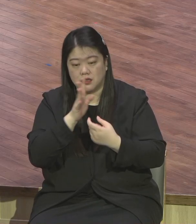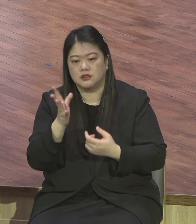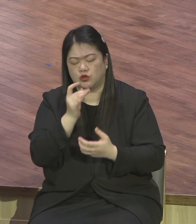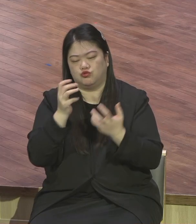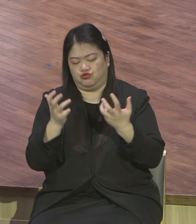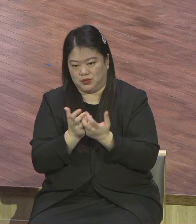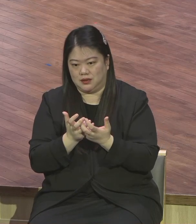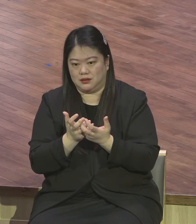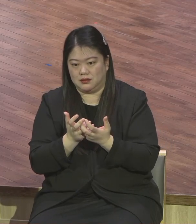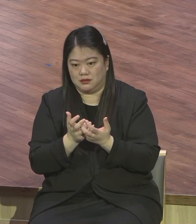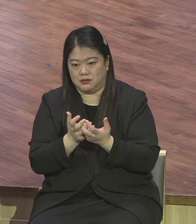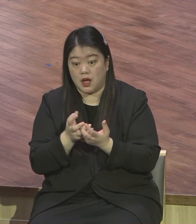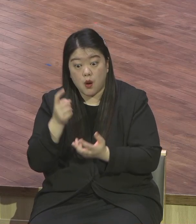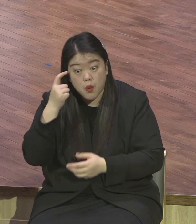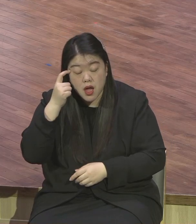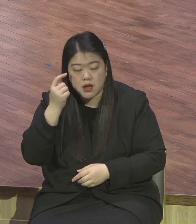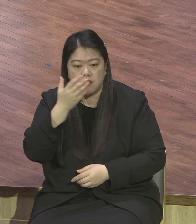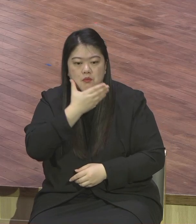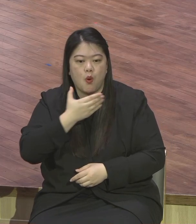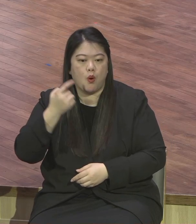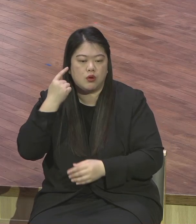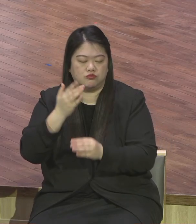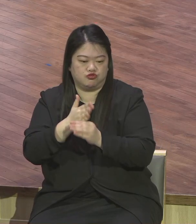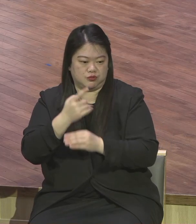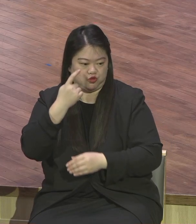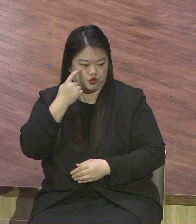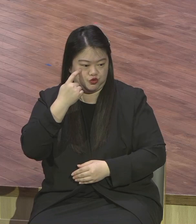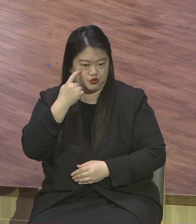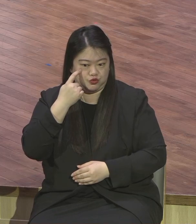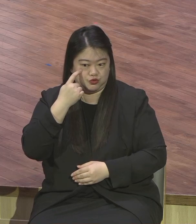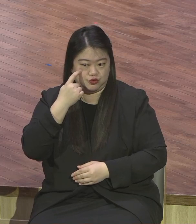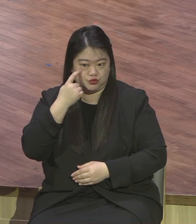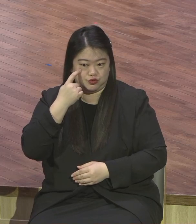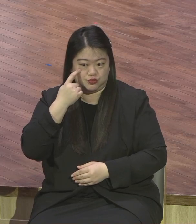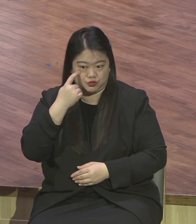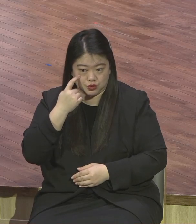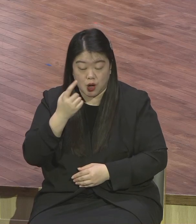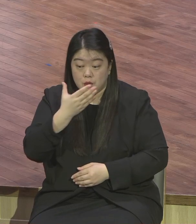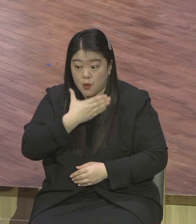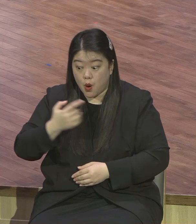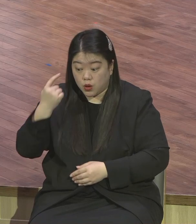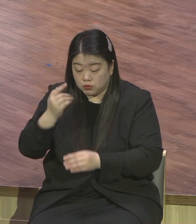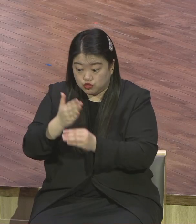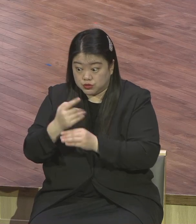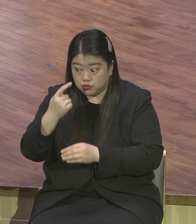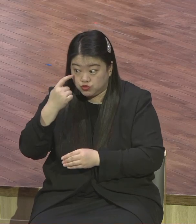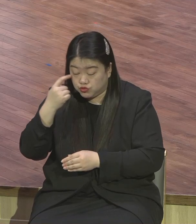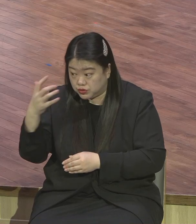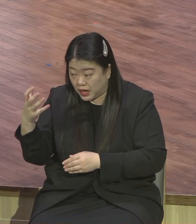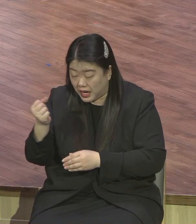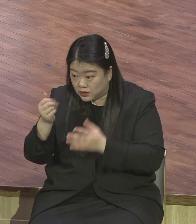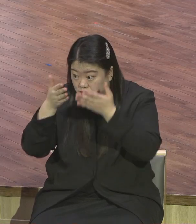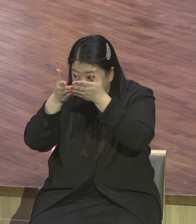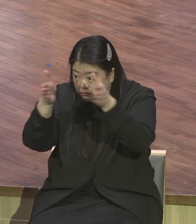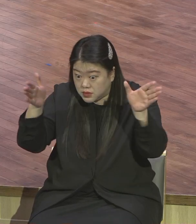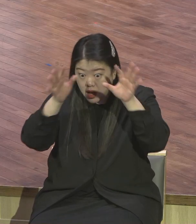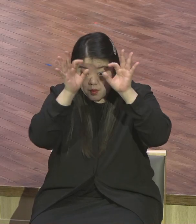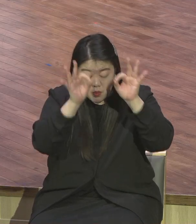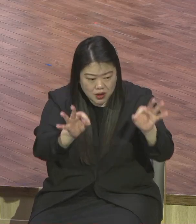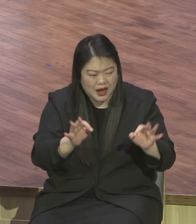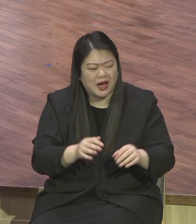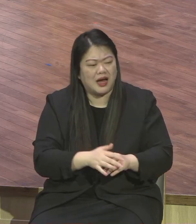강단에 선포되는 복음 메시지를 계속 들으면서 내 속에 있는 뭐요? 창세기 3장, 6장, 11장의 이 예틀을 다